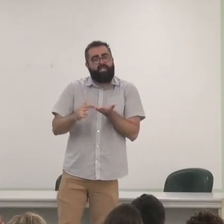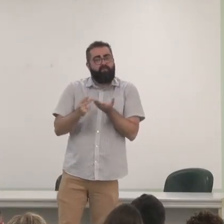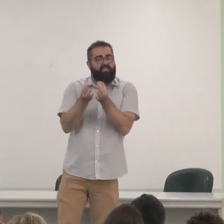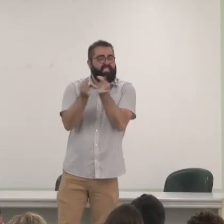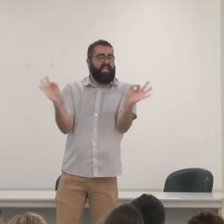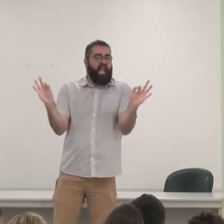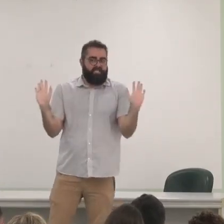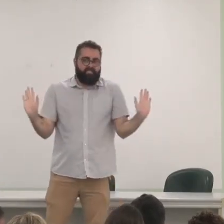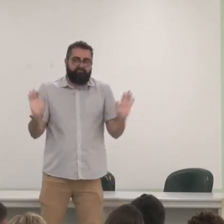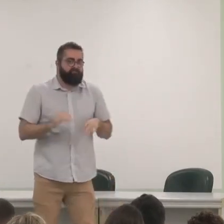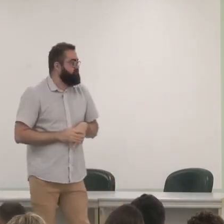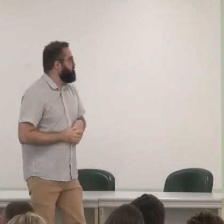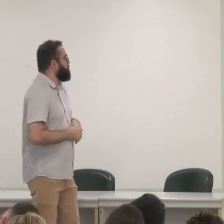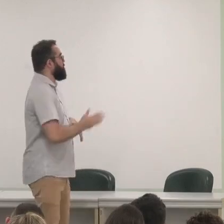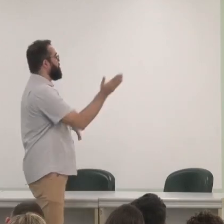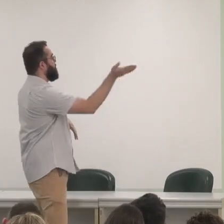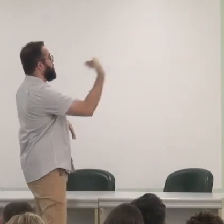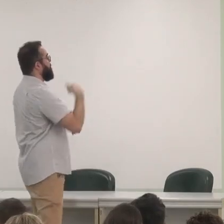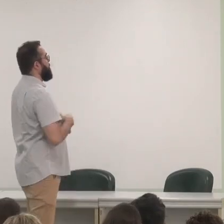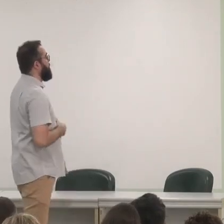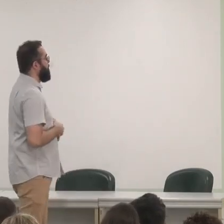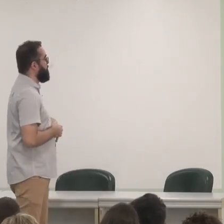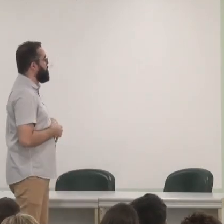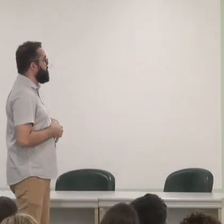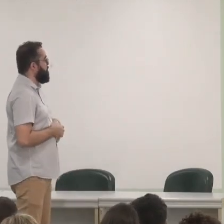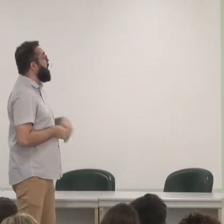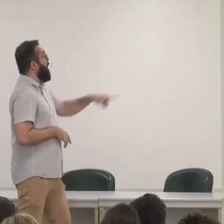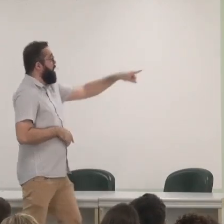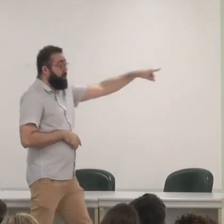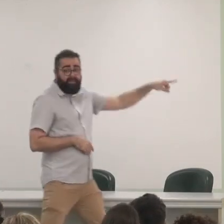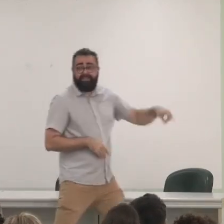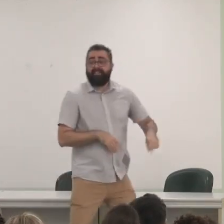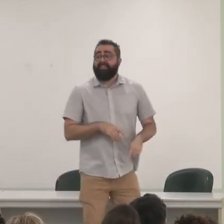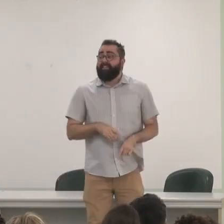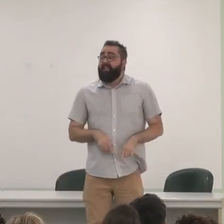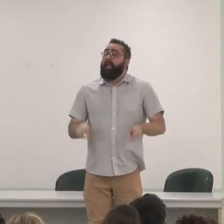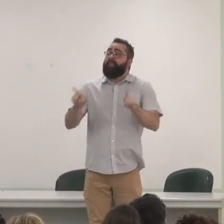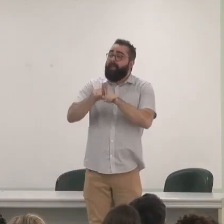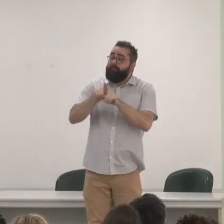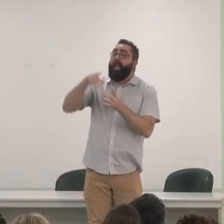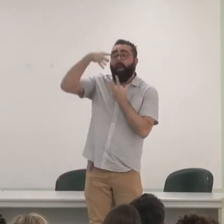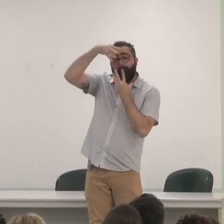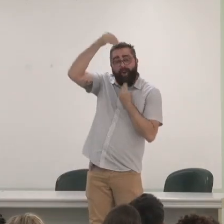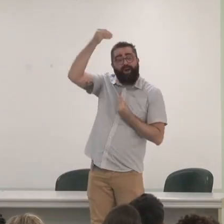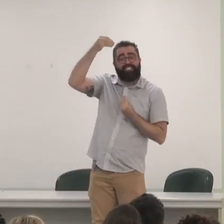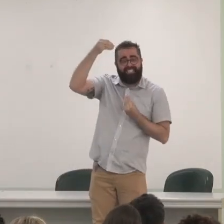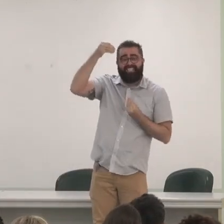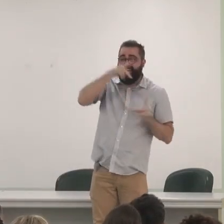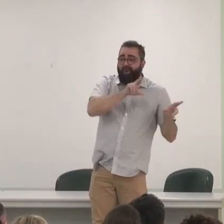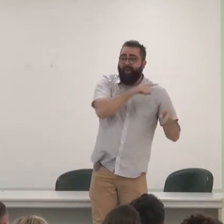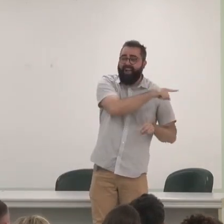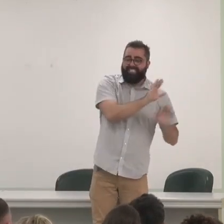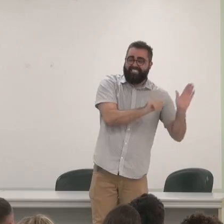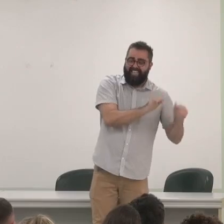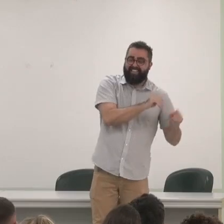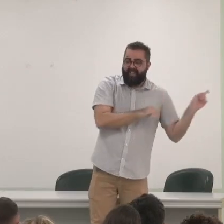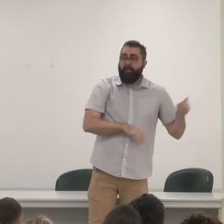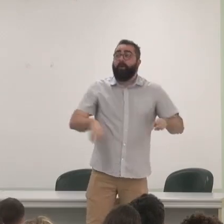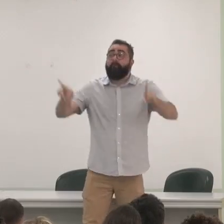primeiro sinal, mas depois eles usam um diferente, mostrando um par mínimo morfossintático. Né? Então, a gente também tem